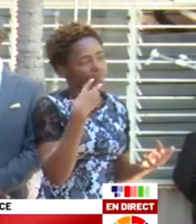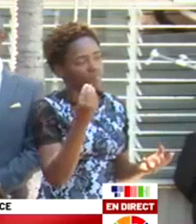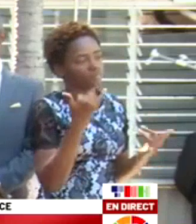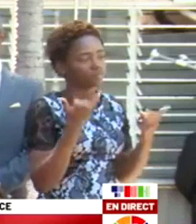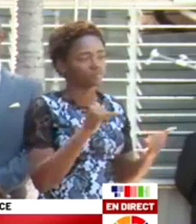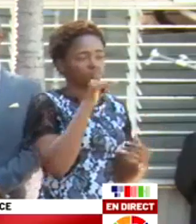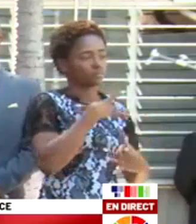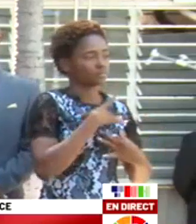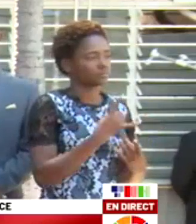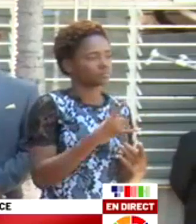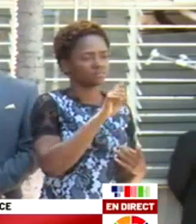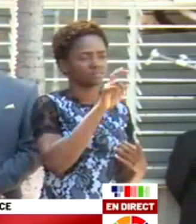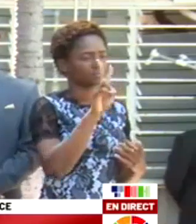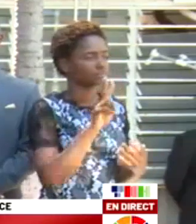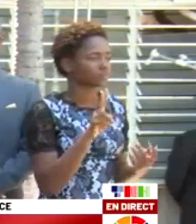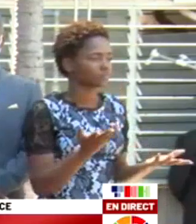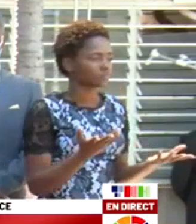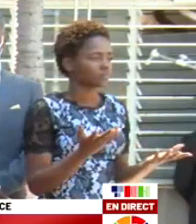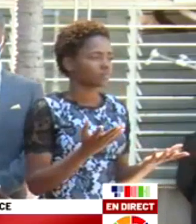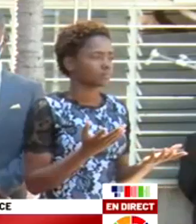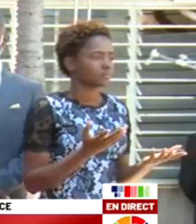d'arrêter, parce que au bandit, que ou